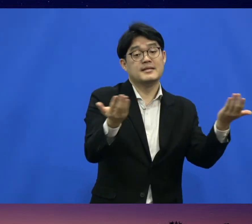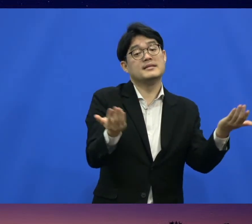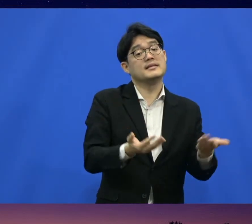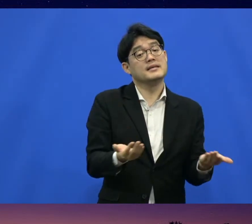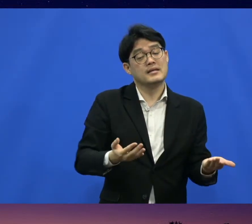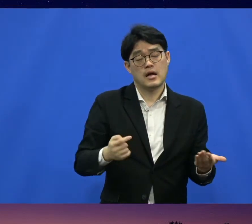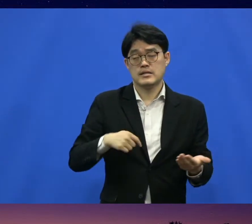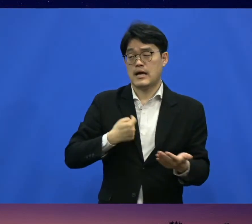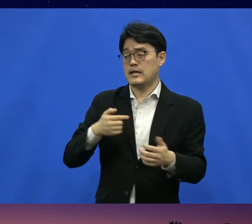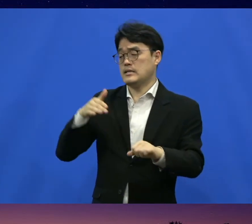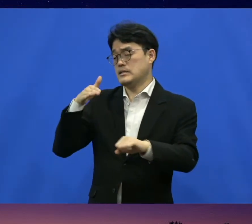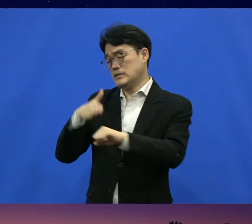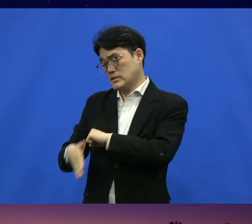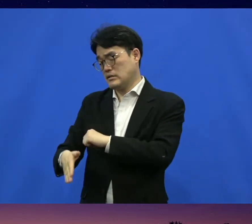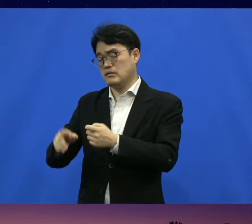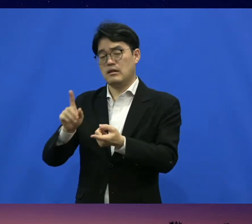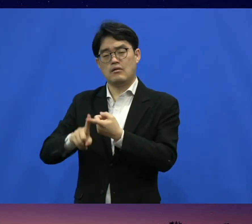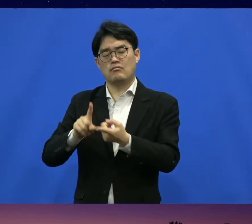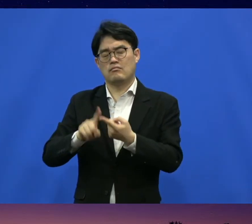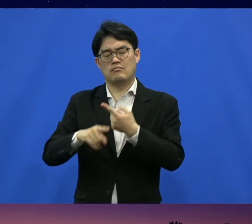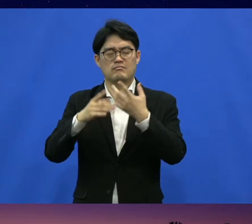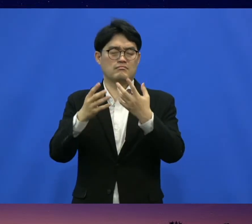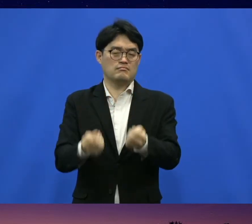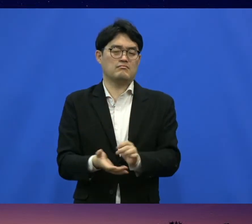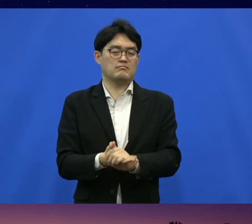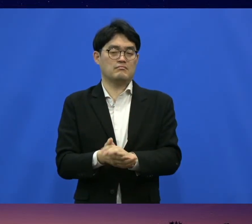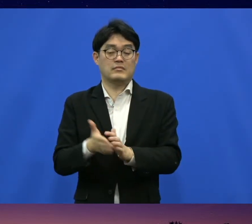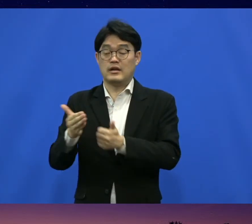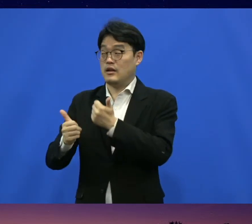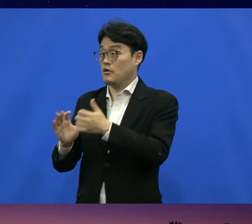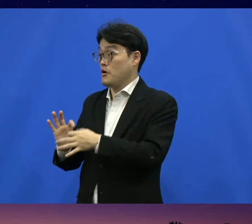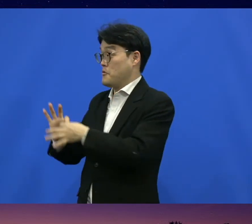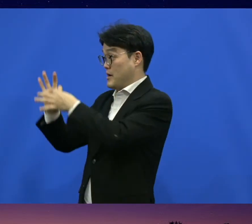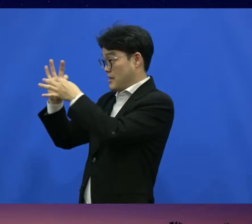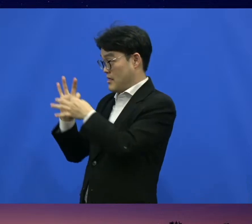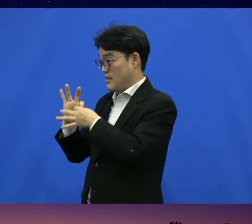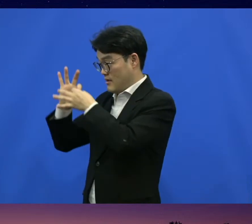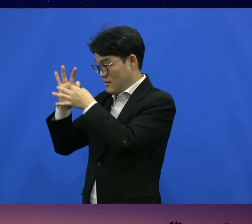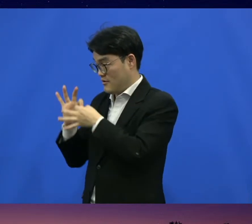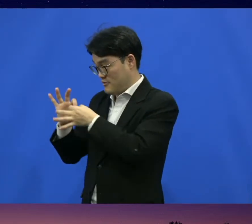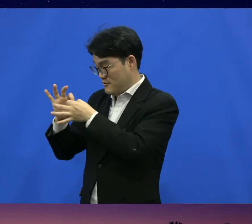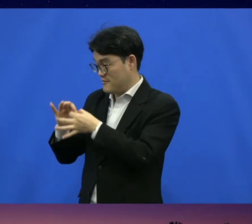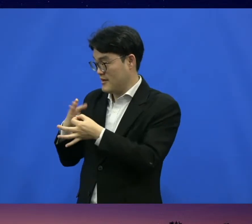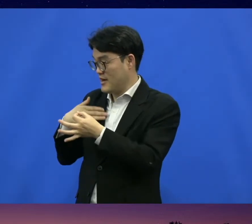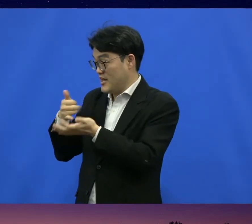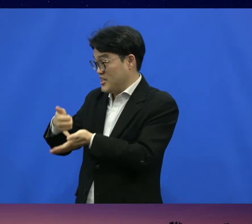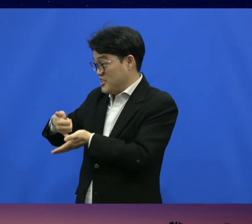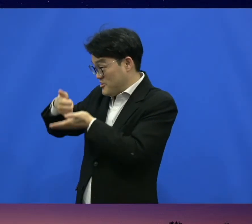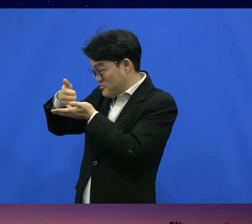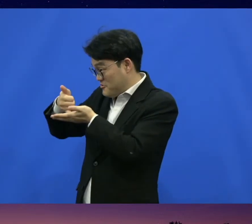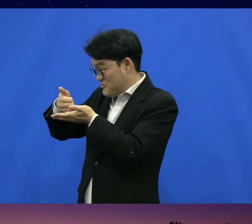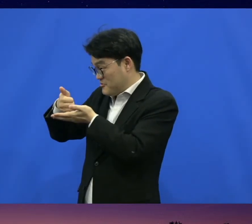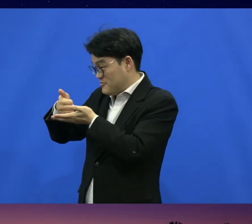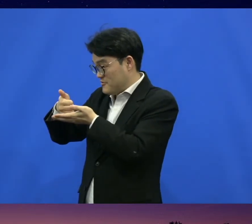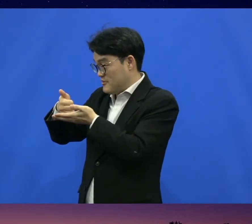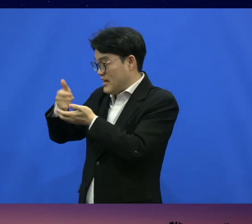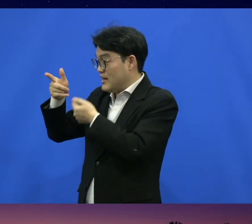거예요. 하나님과의 관계 속에 인격적으로 하나님과의 관계 속에서 말씀대로가 아니고.